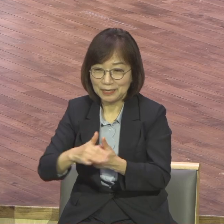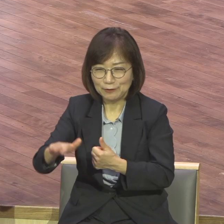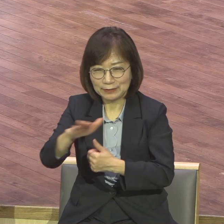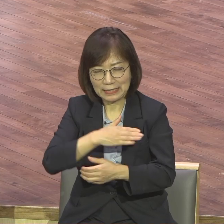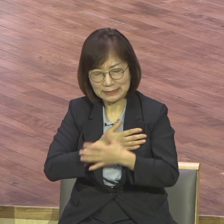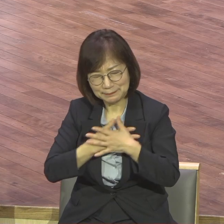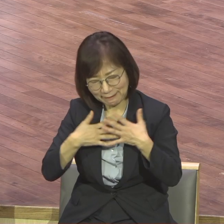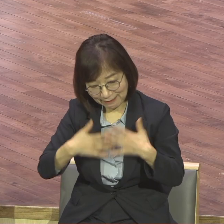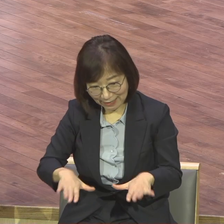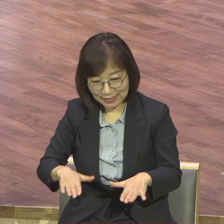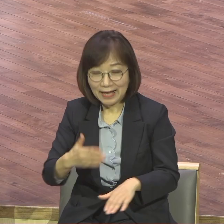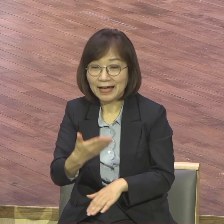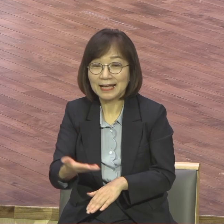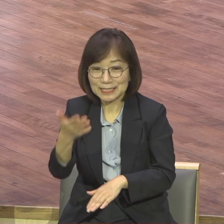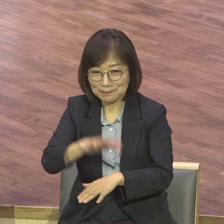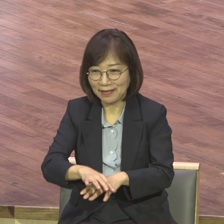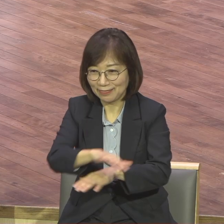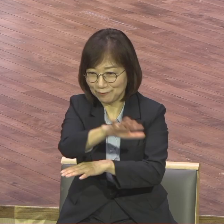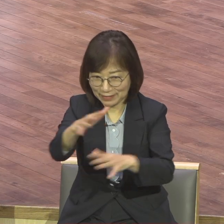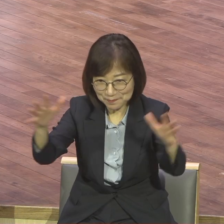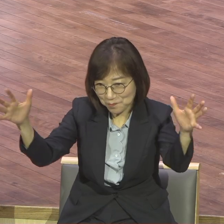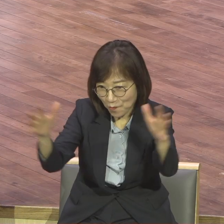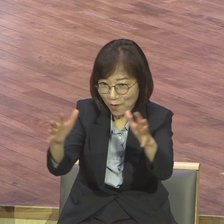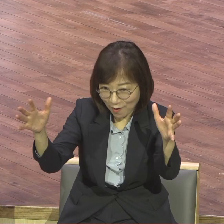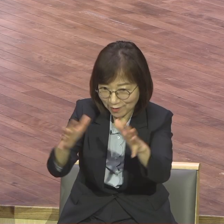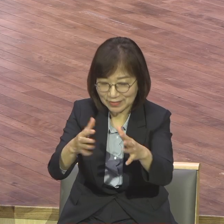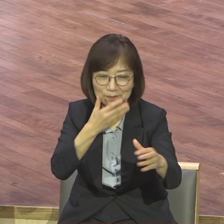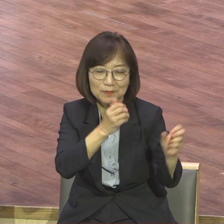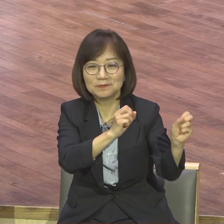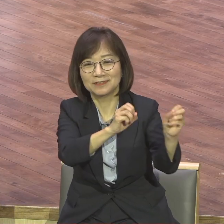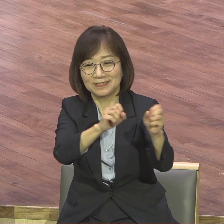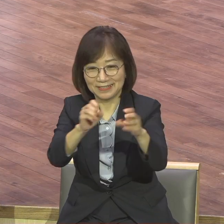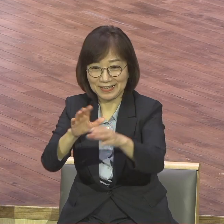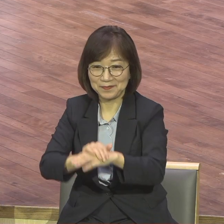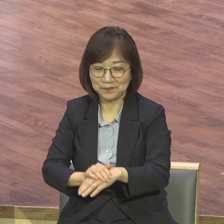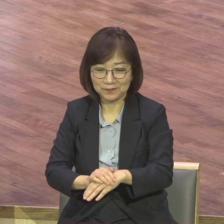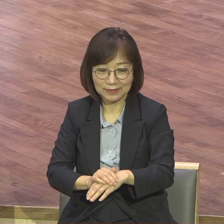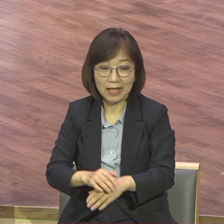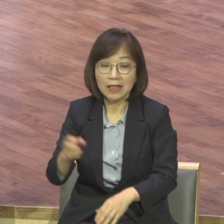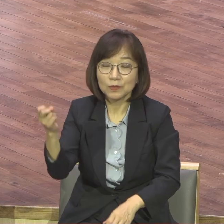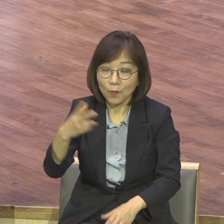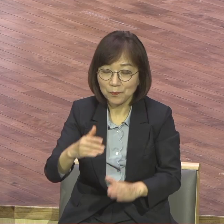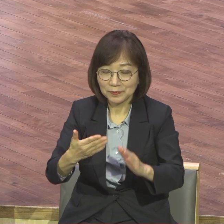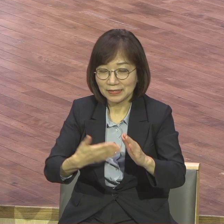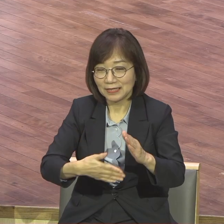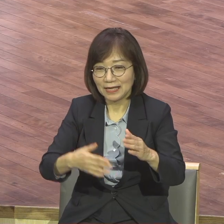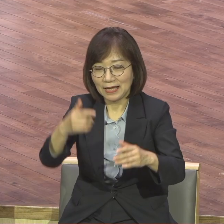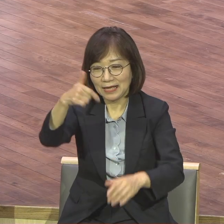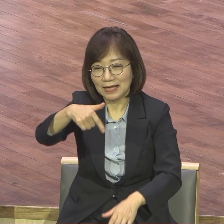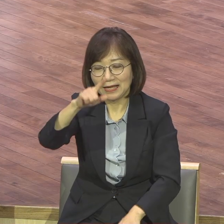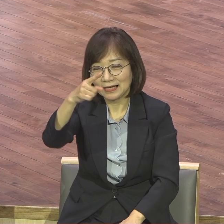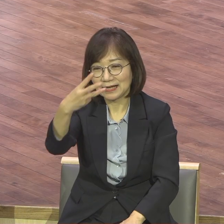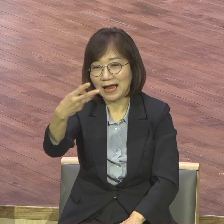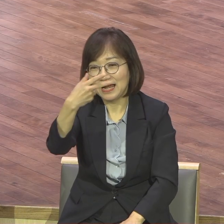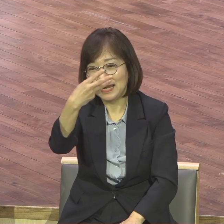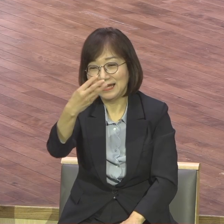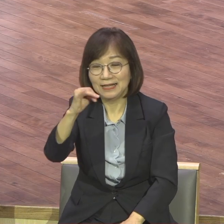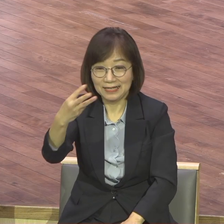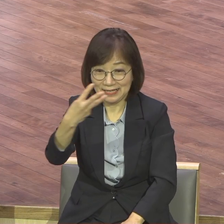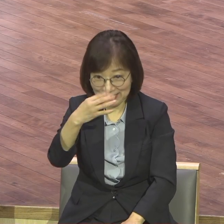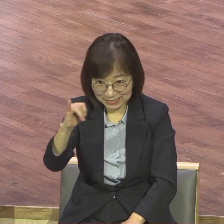모여가지고 이 갈릴리 이 어부들 이 적은 숫자가 이 마가다락방에 요 120명 가지고 전